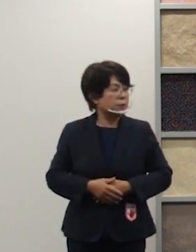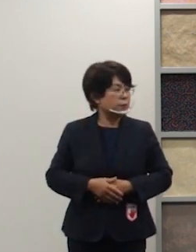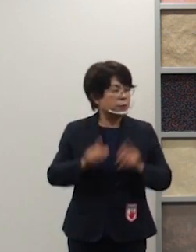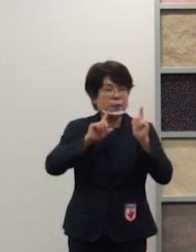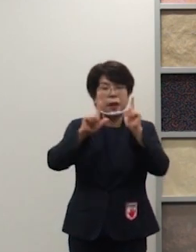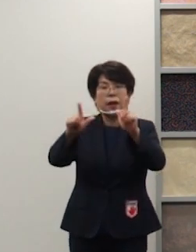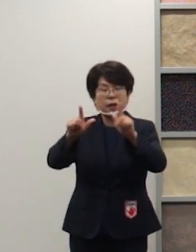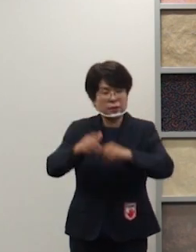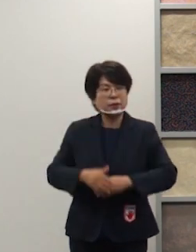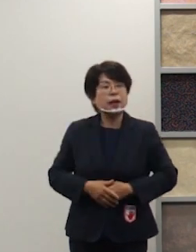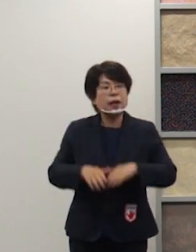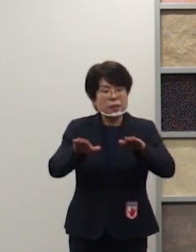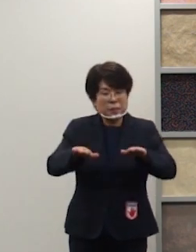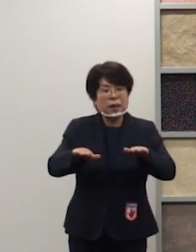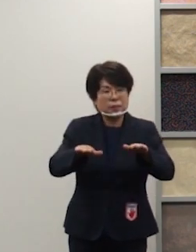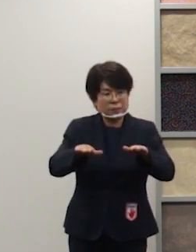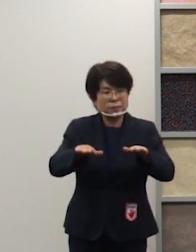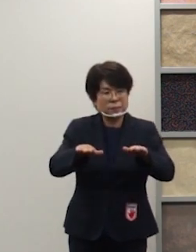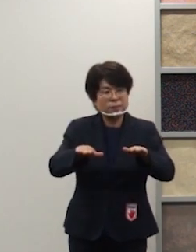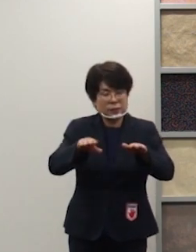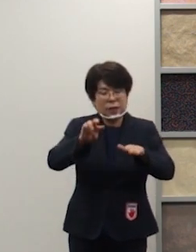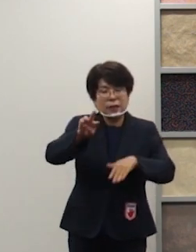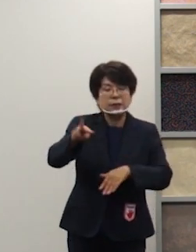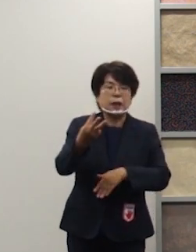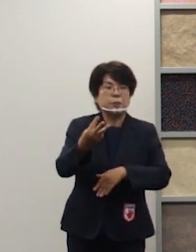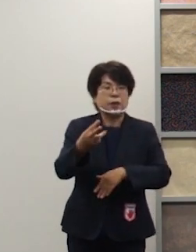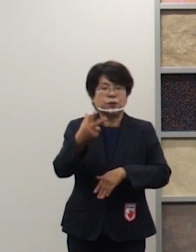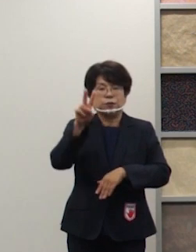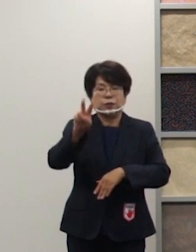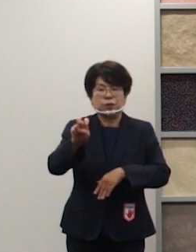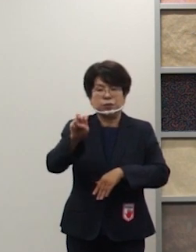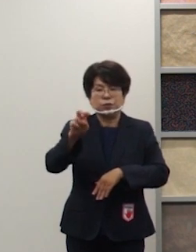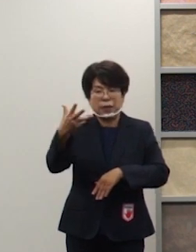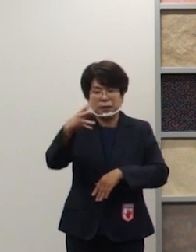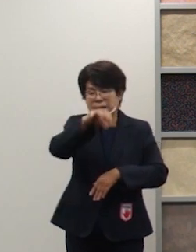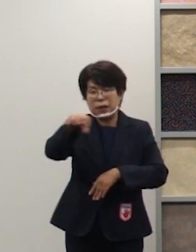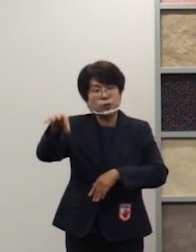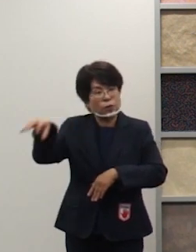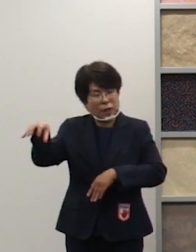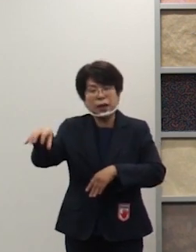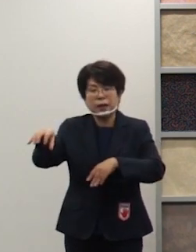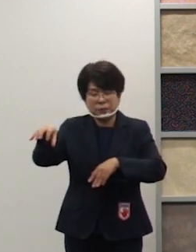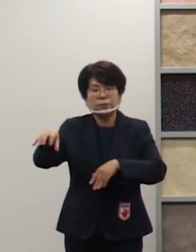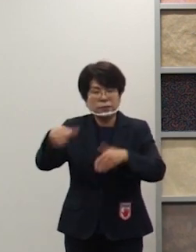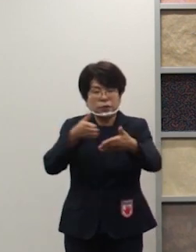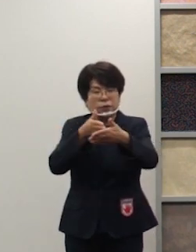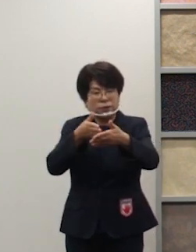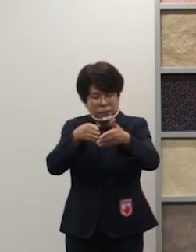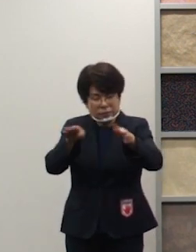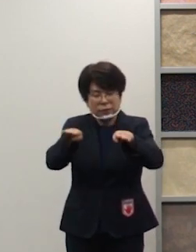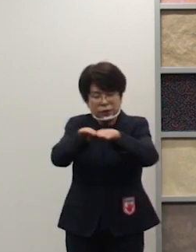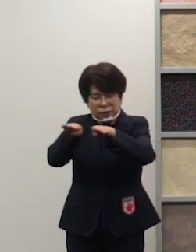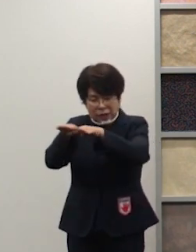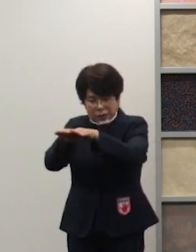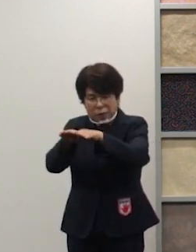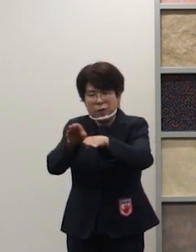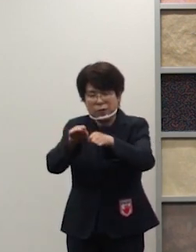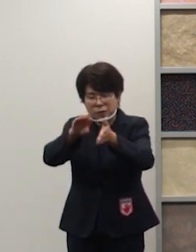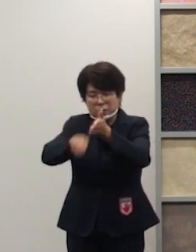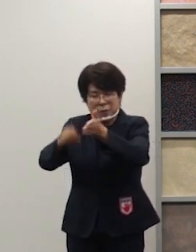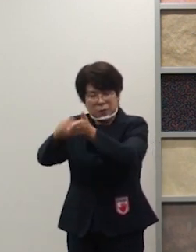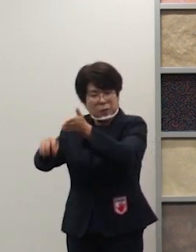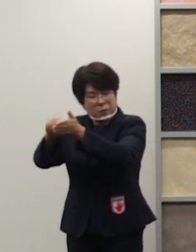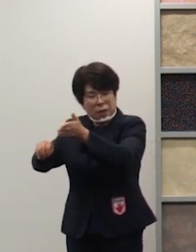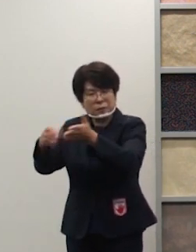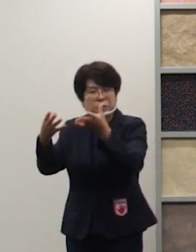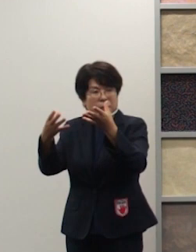力業者の個別解除の件数は今日時点で328です。 328、 はい。 その数、その事業者の数